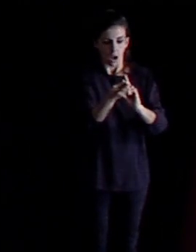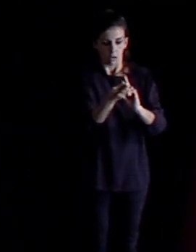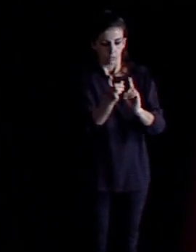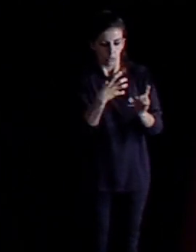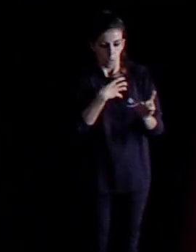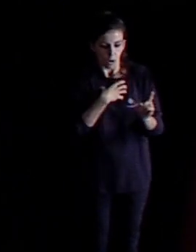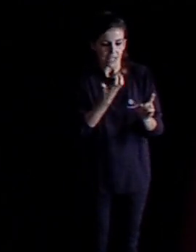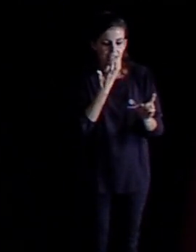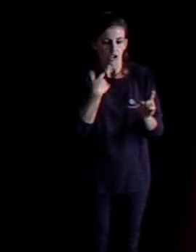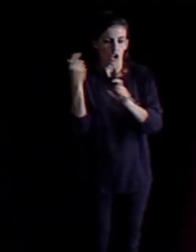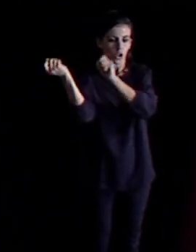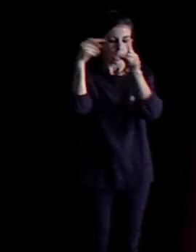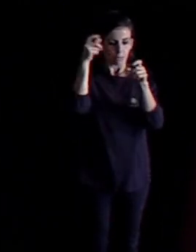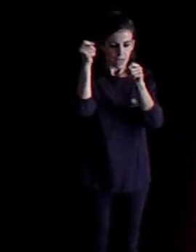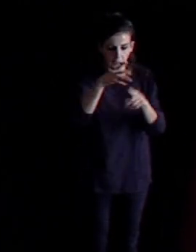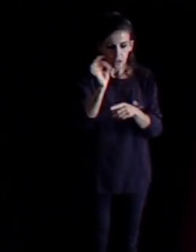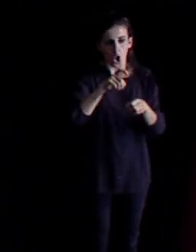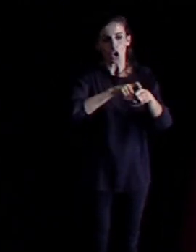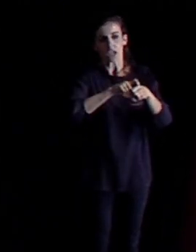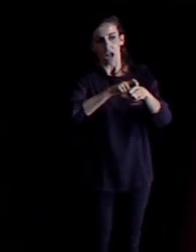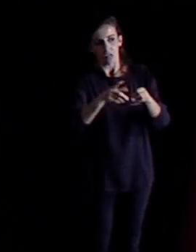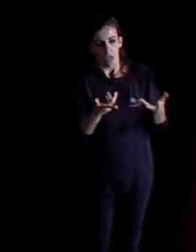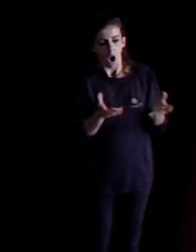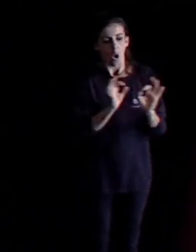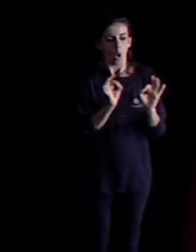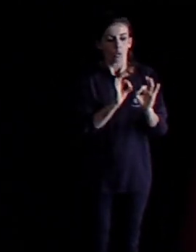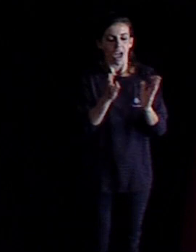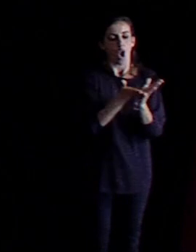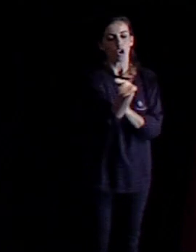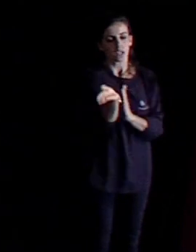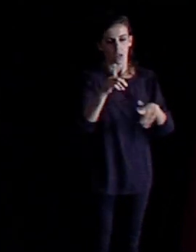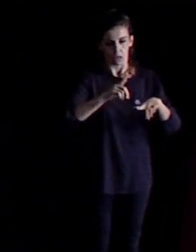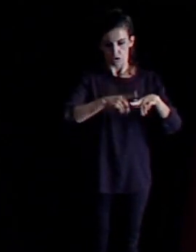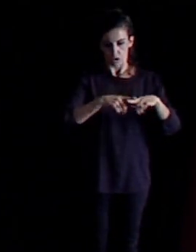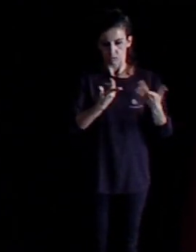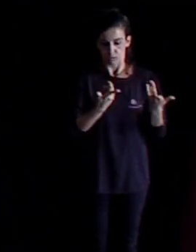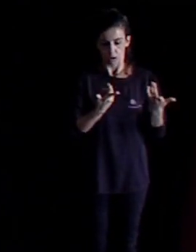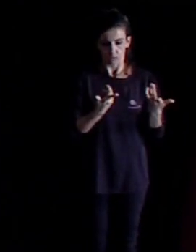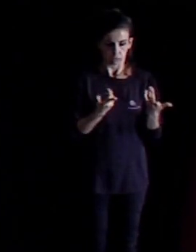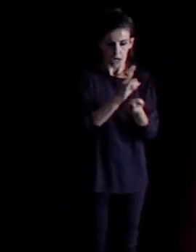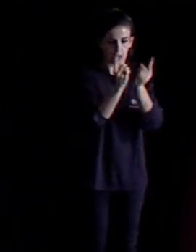ser inmigrante, el ser de una raza o el ser de una orientación sexual.